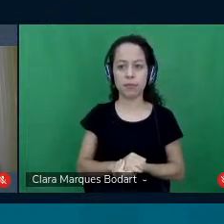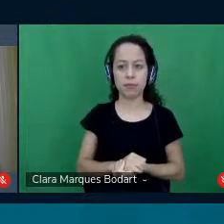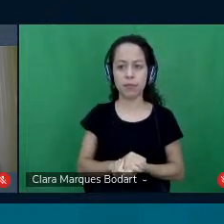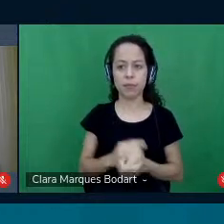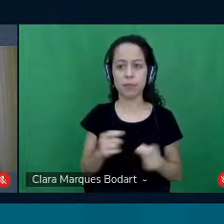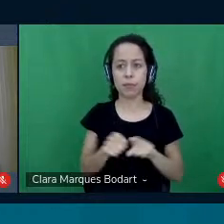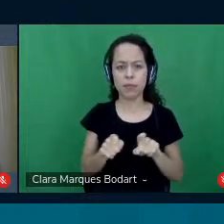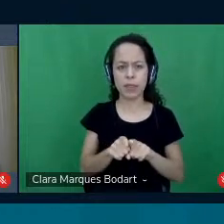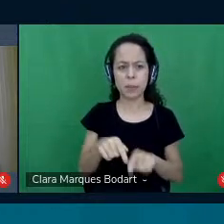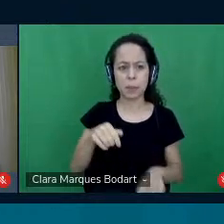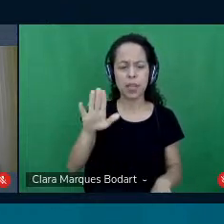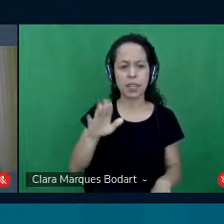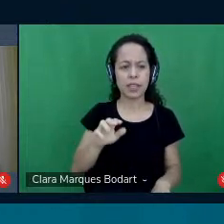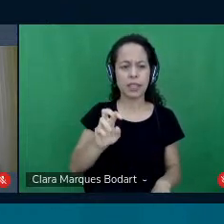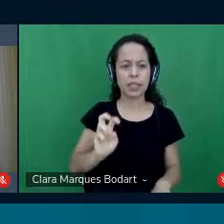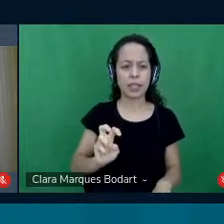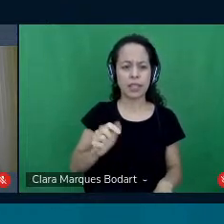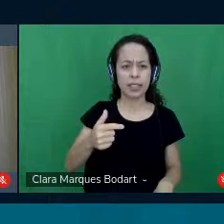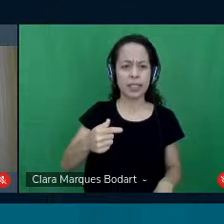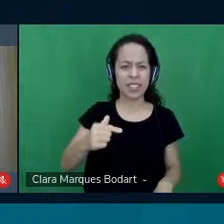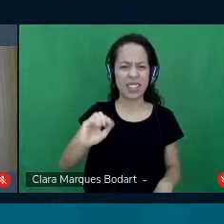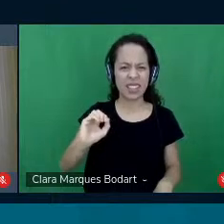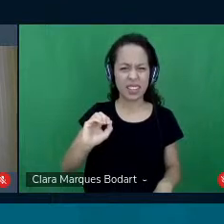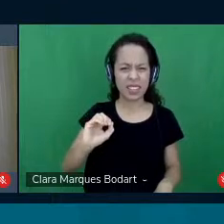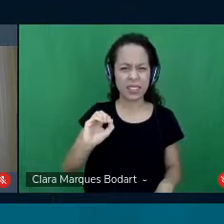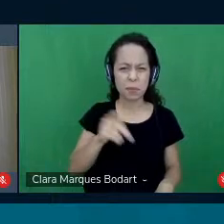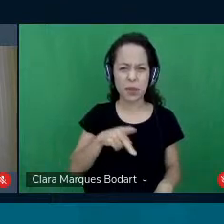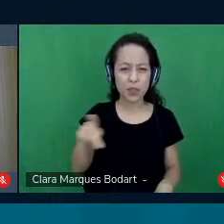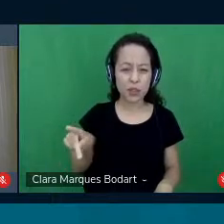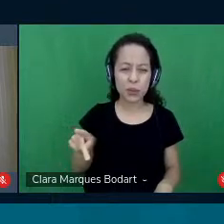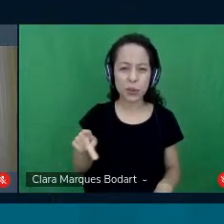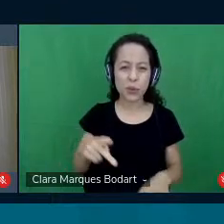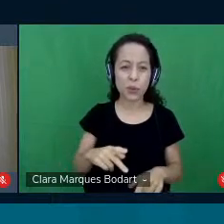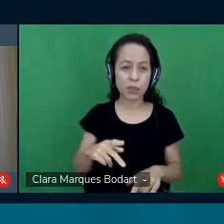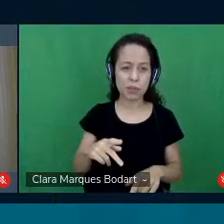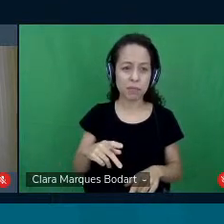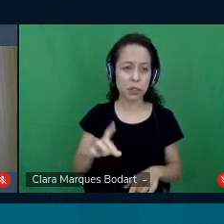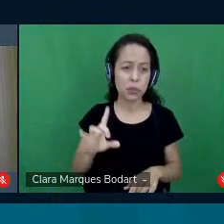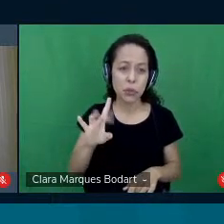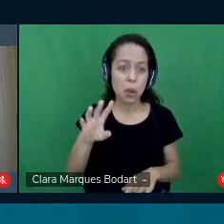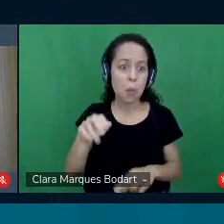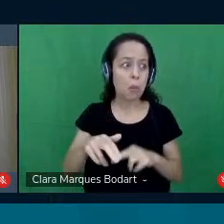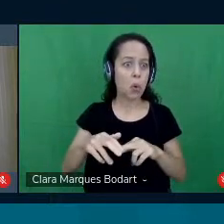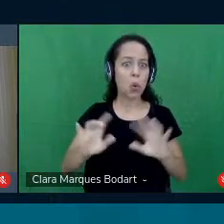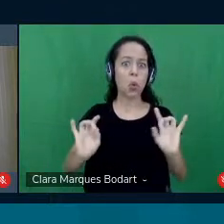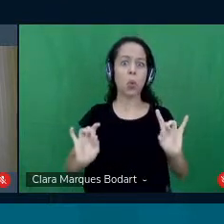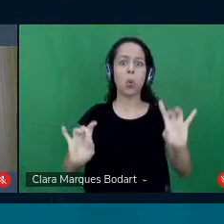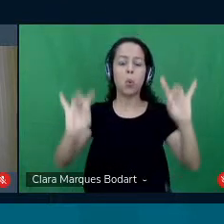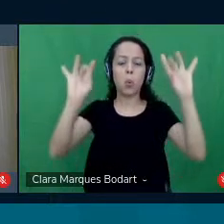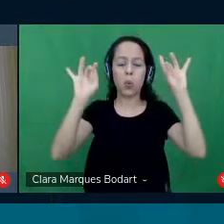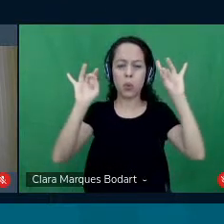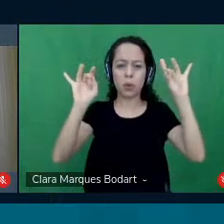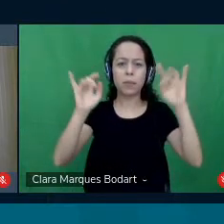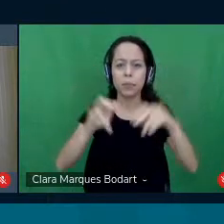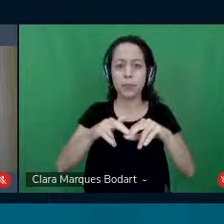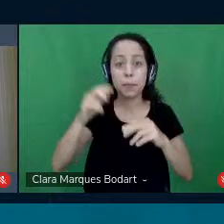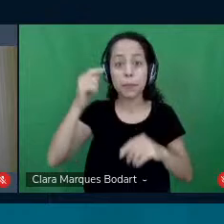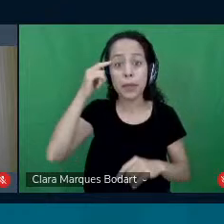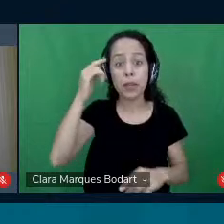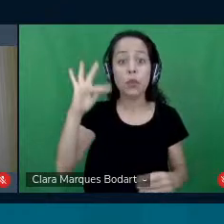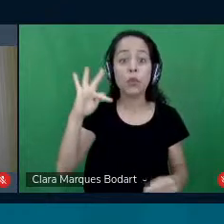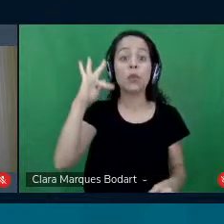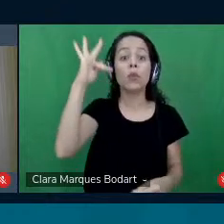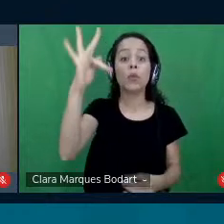de 570 professores trabalhando no sentido de mudar a vida, né, o futuro, a perspectiva da